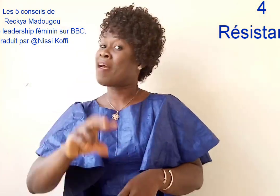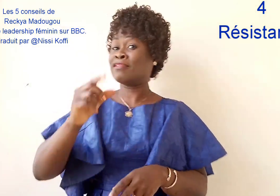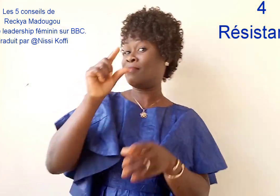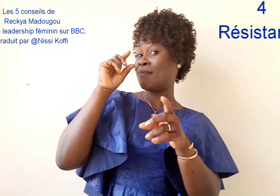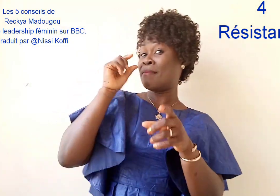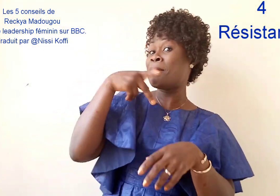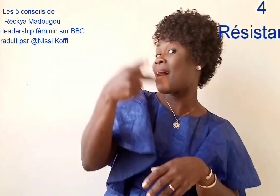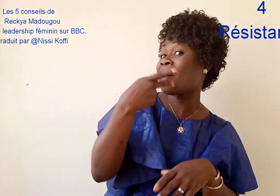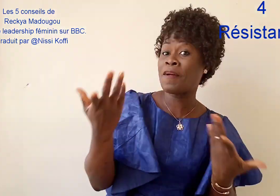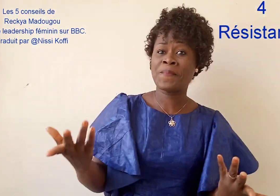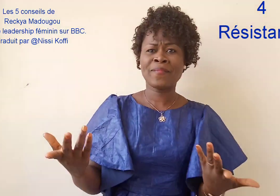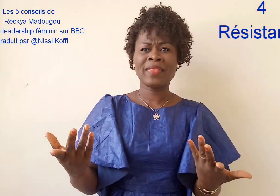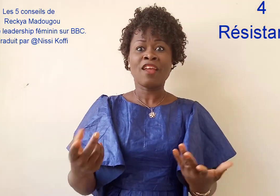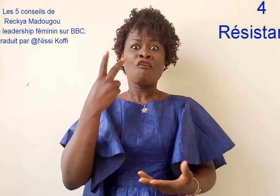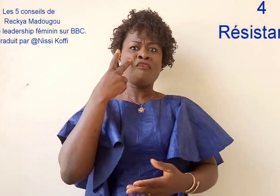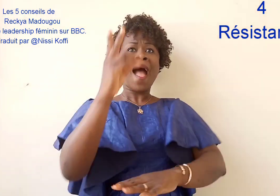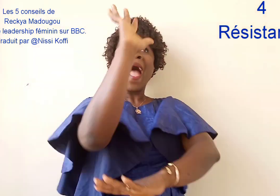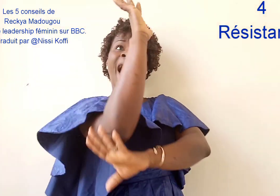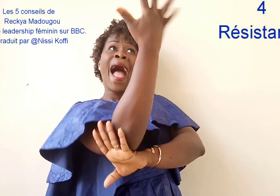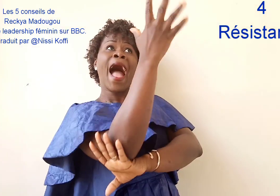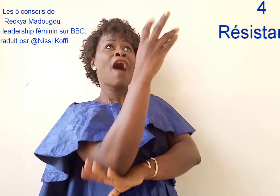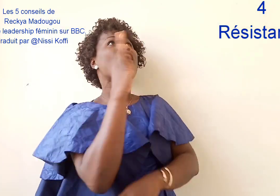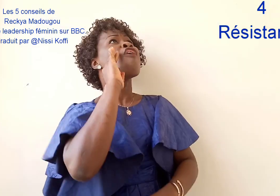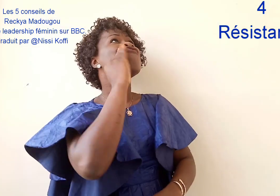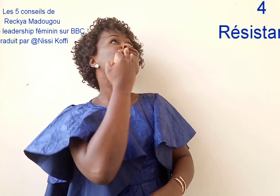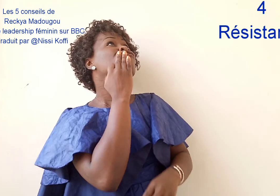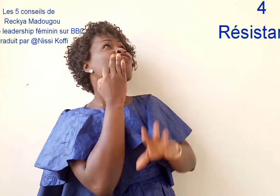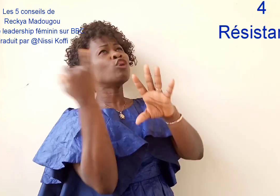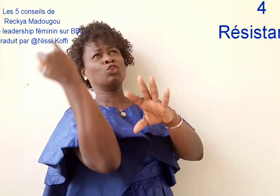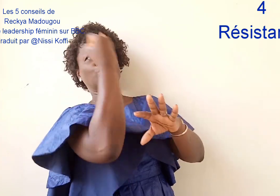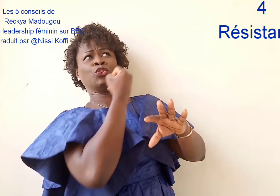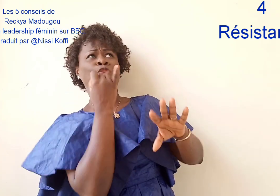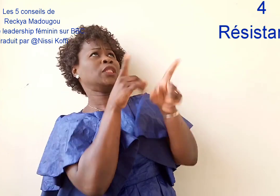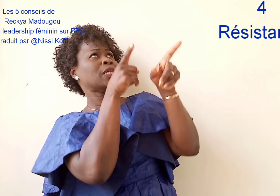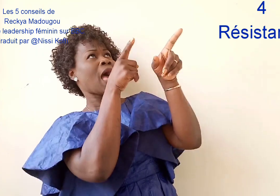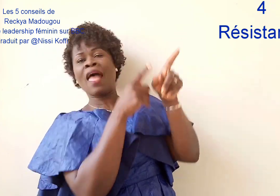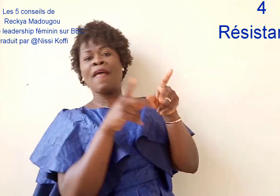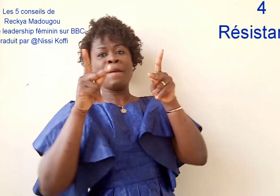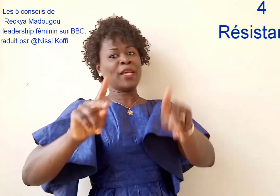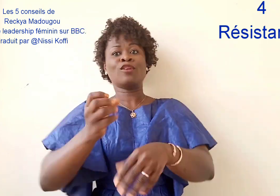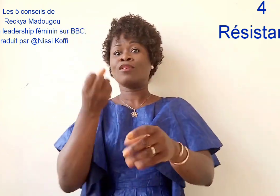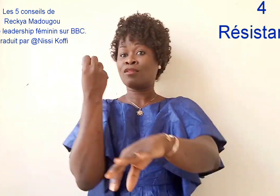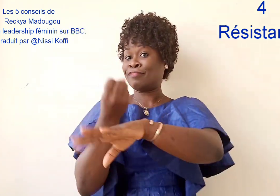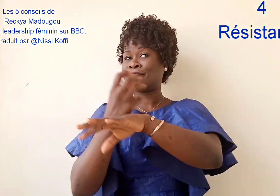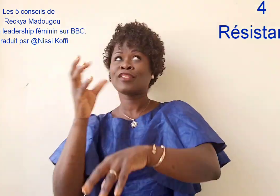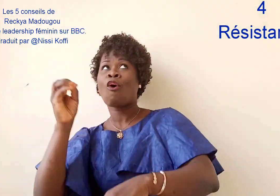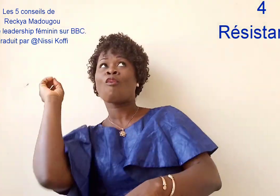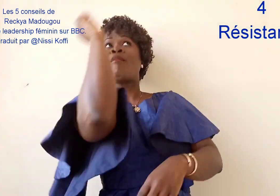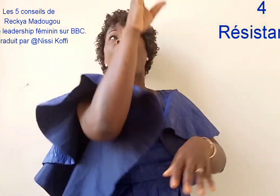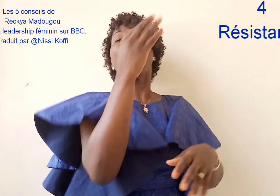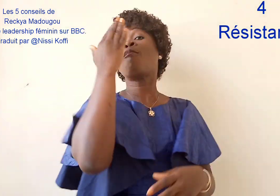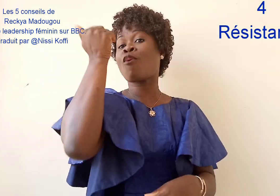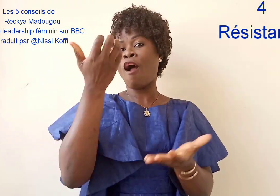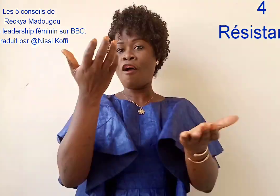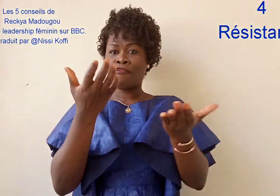pour. On ne jette la pierre qu'à l'arbre qui porte des fruits. Quand on a commencé à vous charcuter,